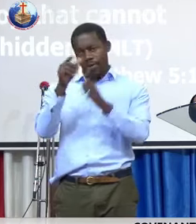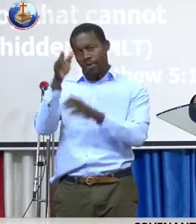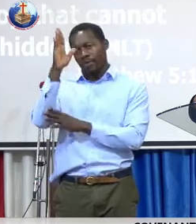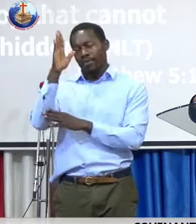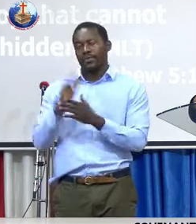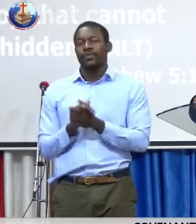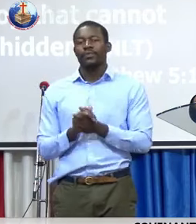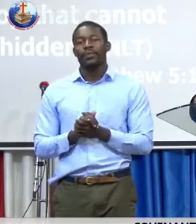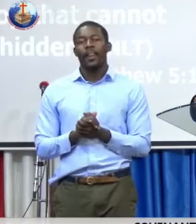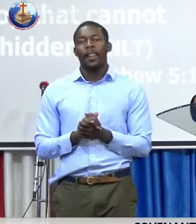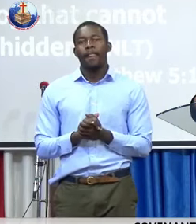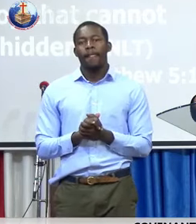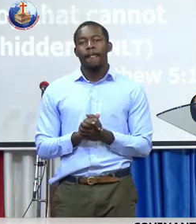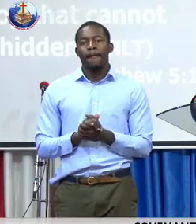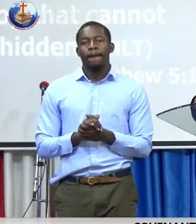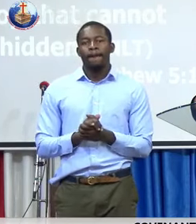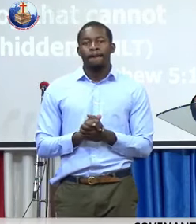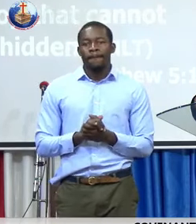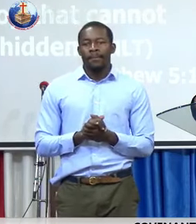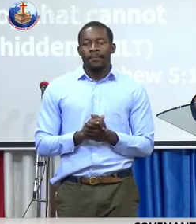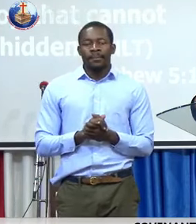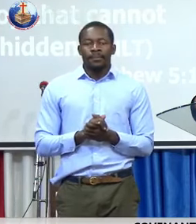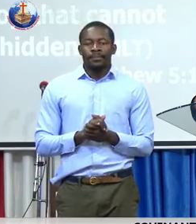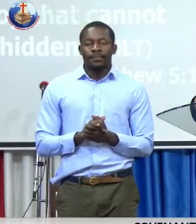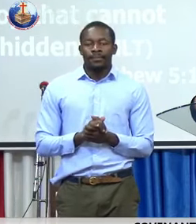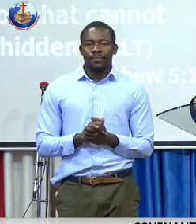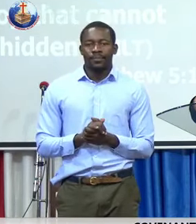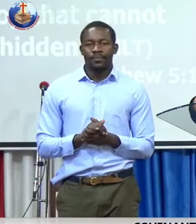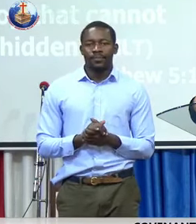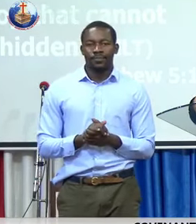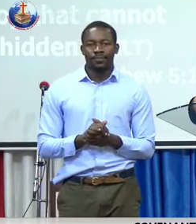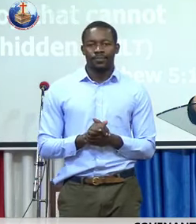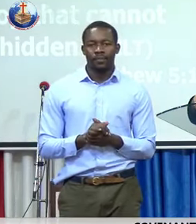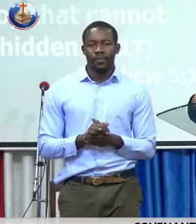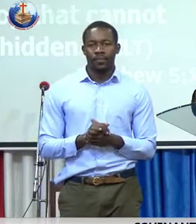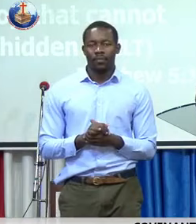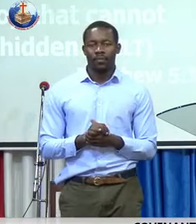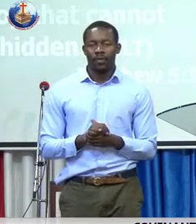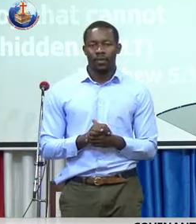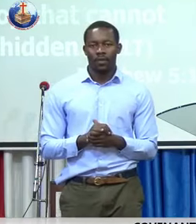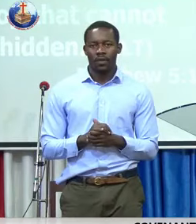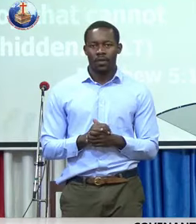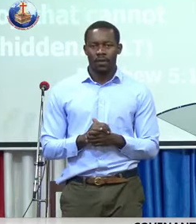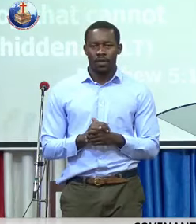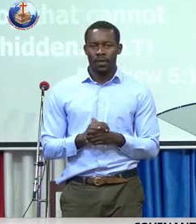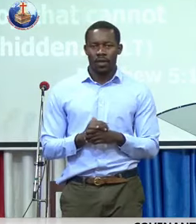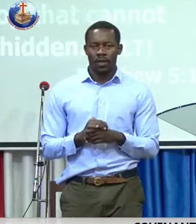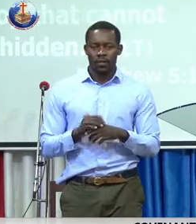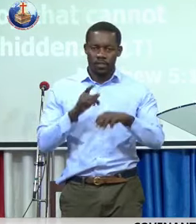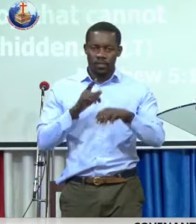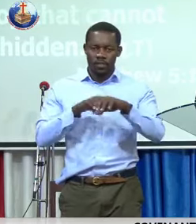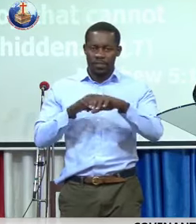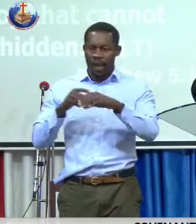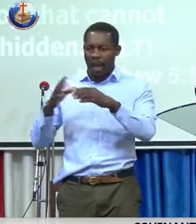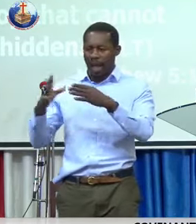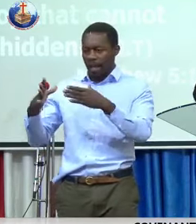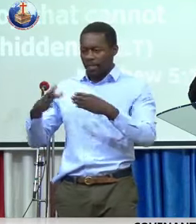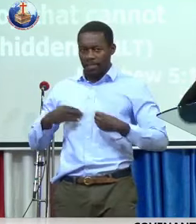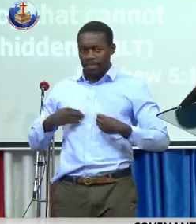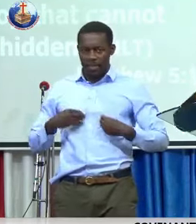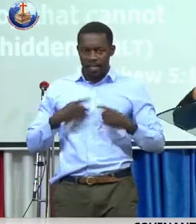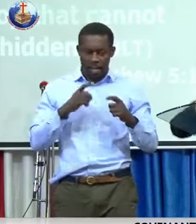tunaishi kulingana neno la Mungu na tunatumia neno la Mungu tunaishi kama mfano. And if we are allowing the gifts of the Holy Spirit